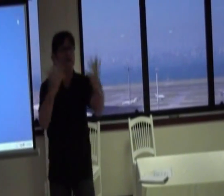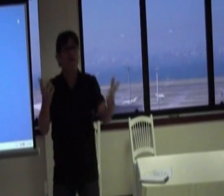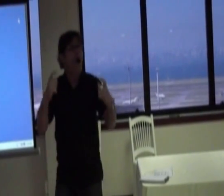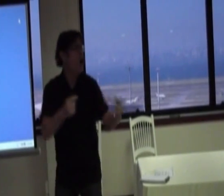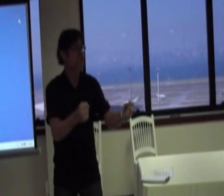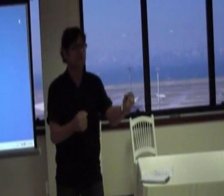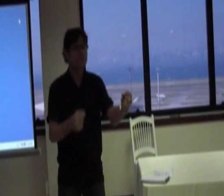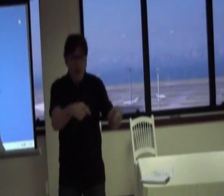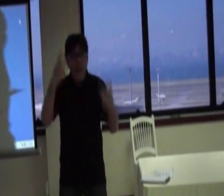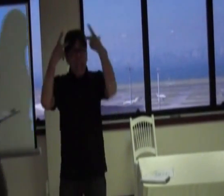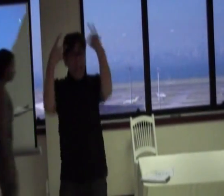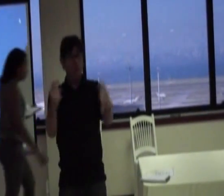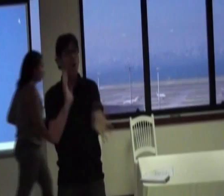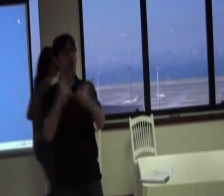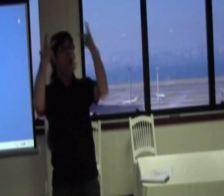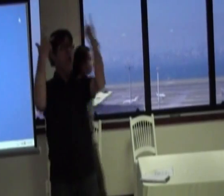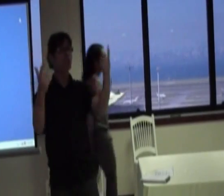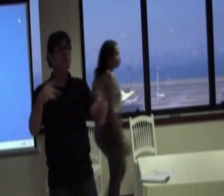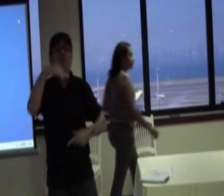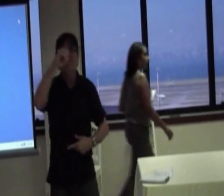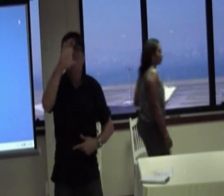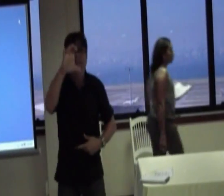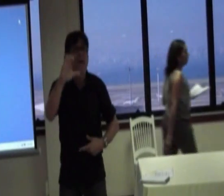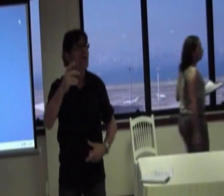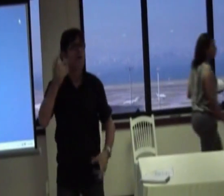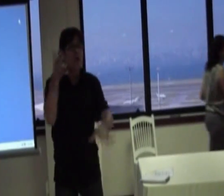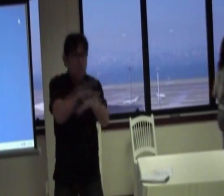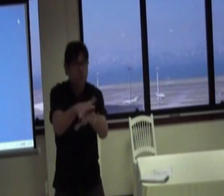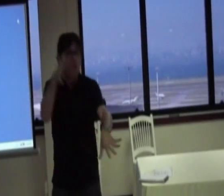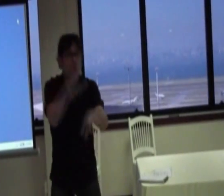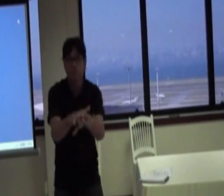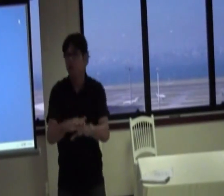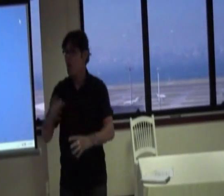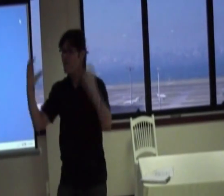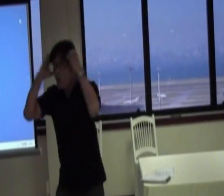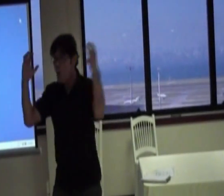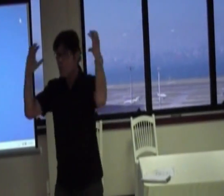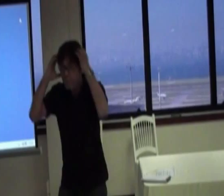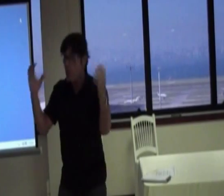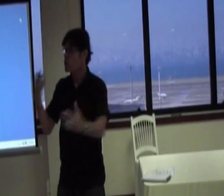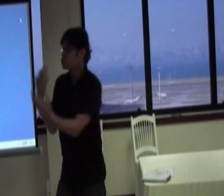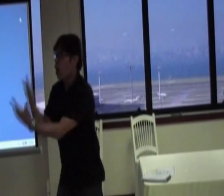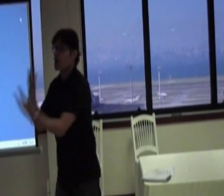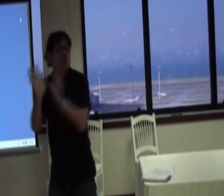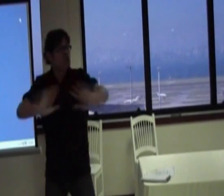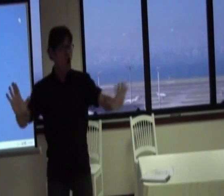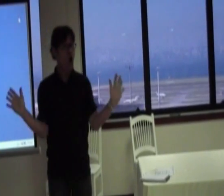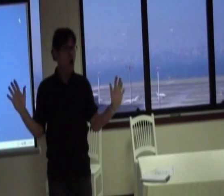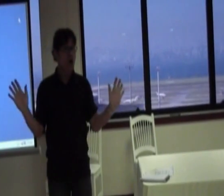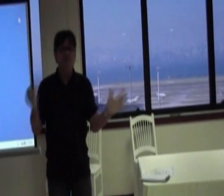tem uma proposta nesse sentido. Onde o MEC gostaria que nós colocássemos essa criança para estudar num ambiente natural? Porque ele quer simplesmente